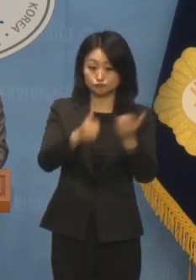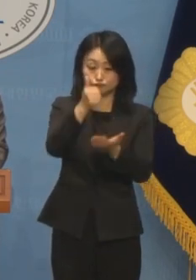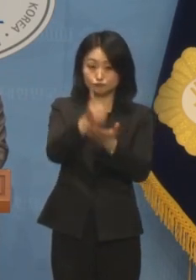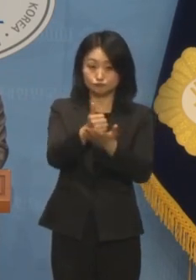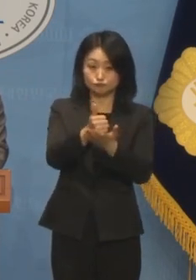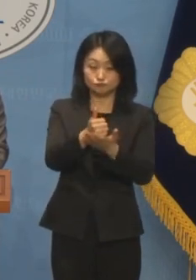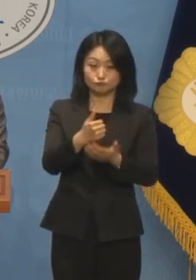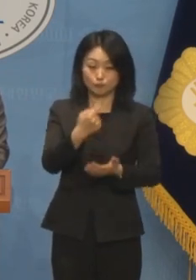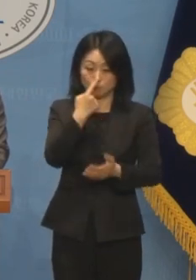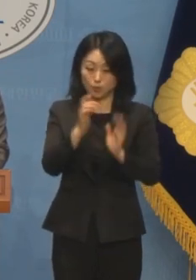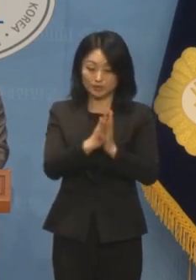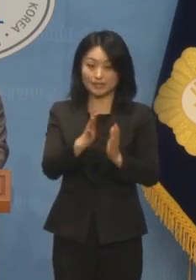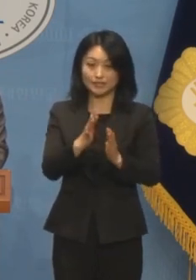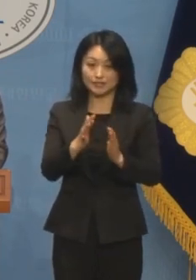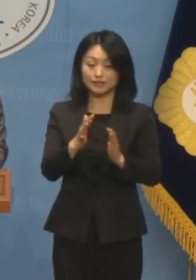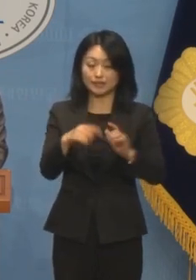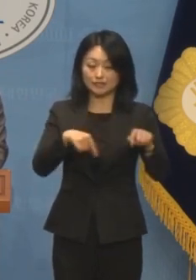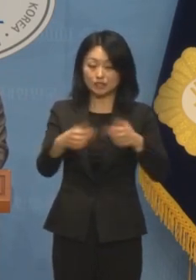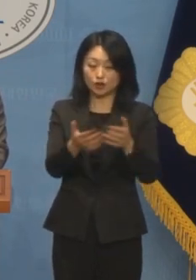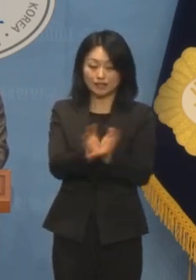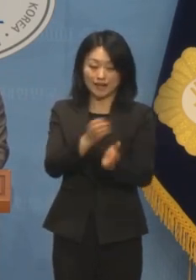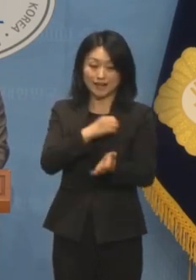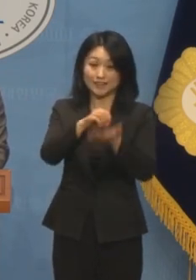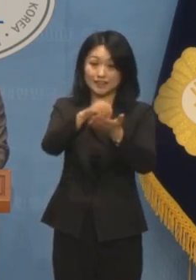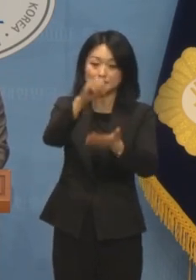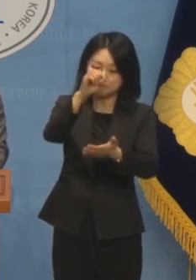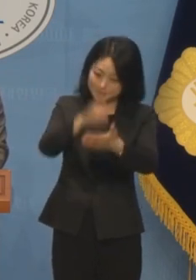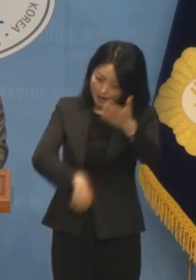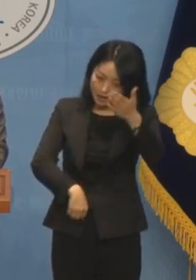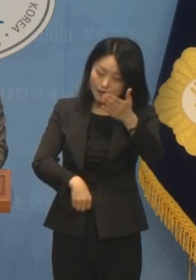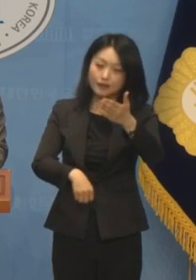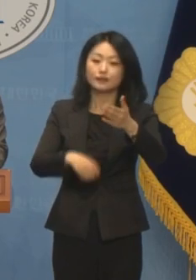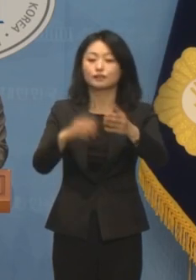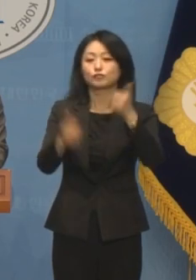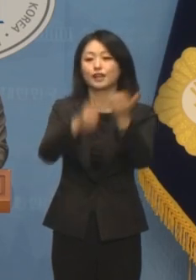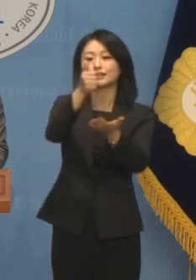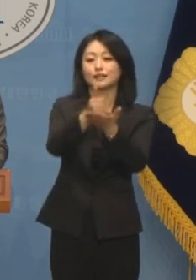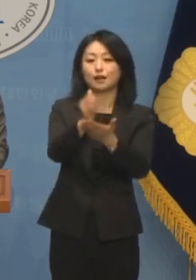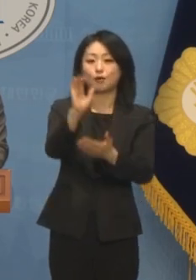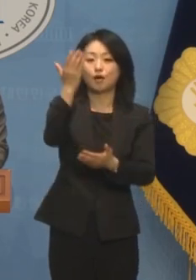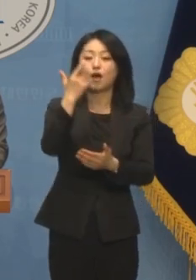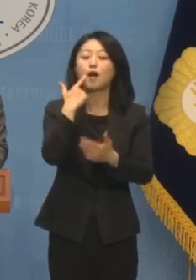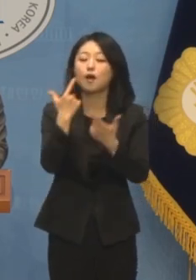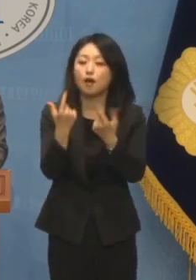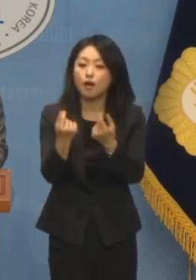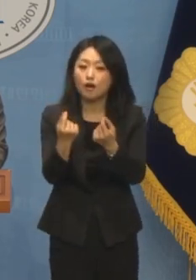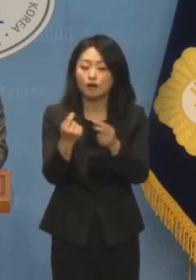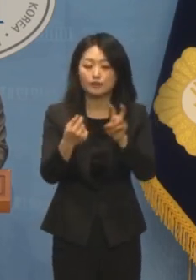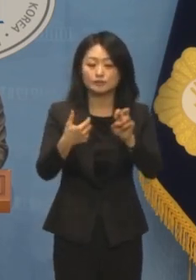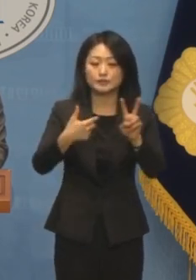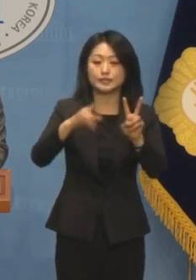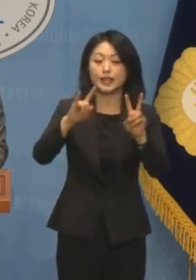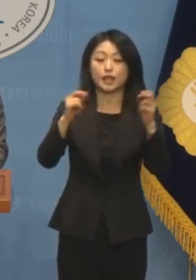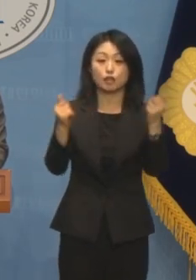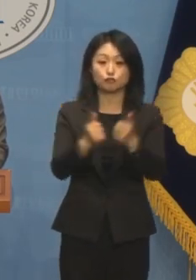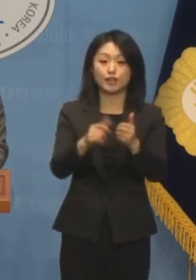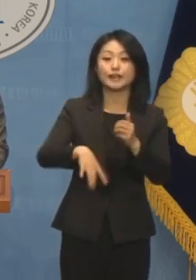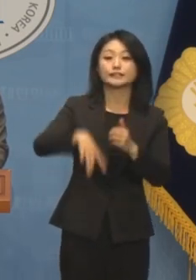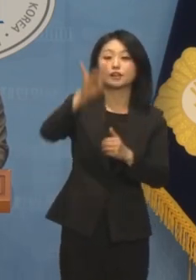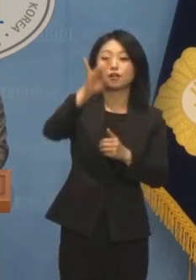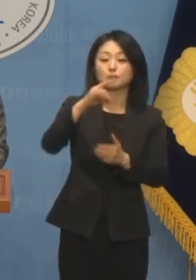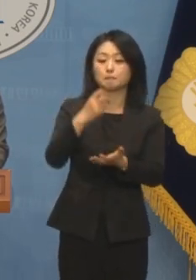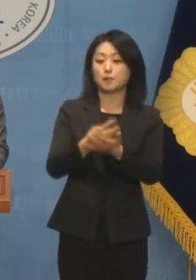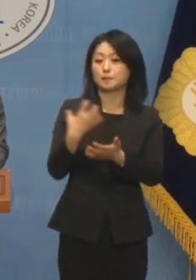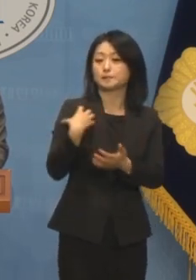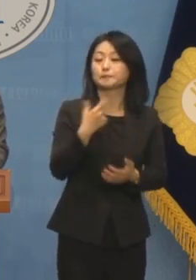있는 사실을 우리는 상기해야 할 것입니다. 그래서 저는 22대 국회의 첫